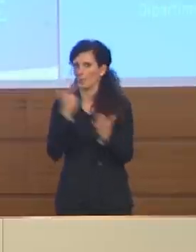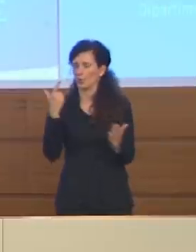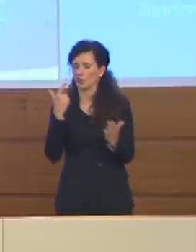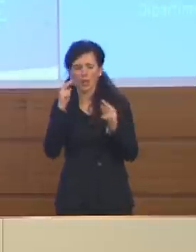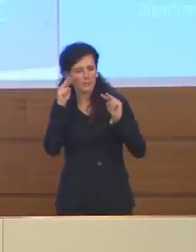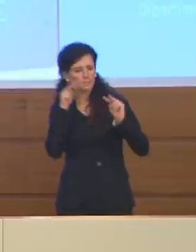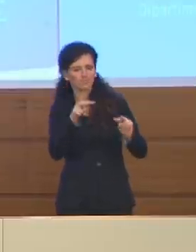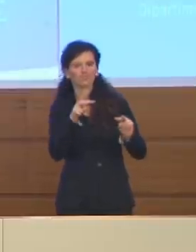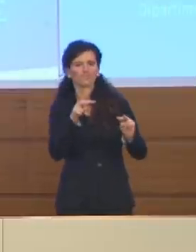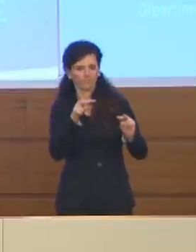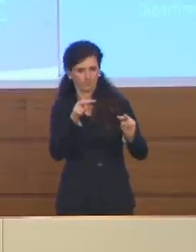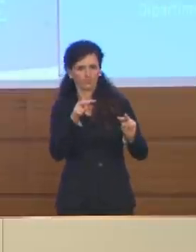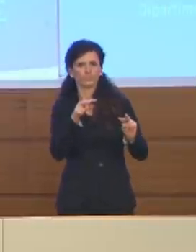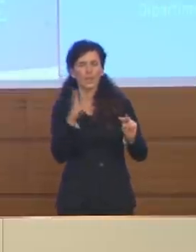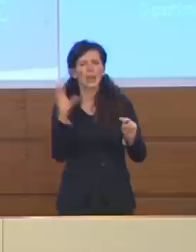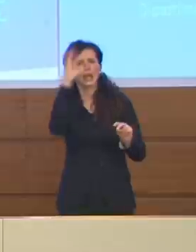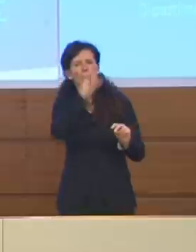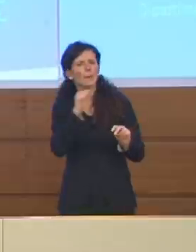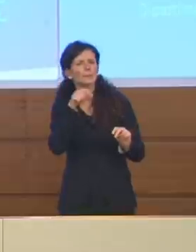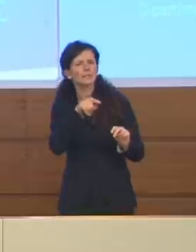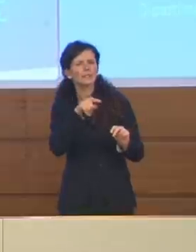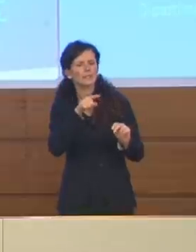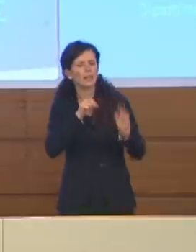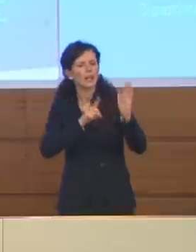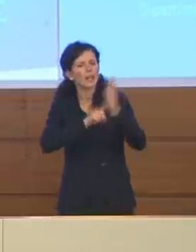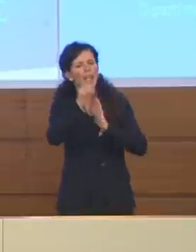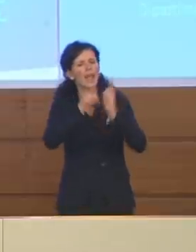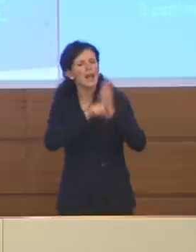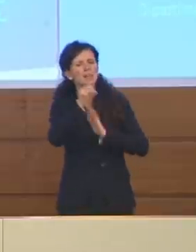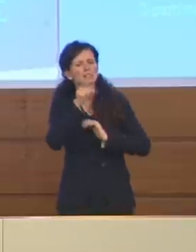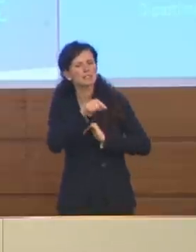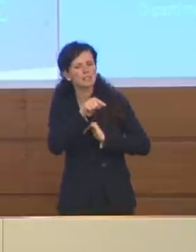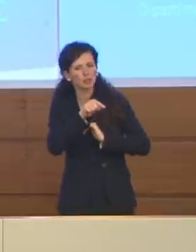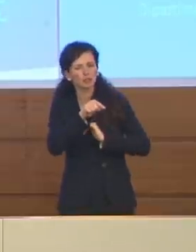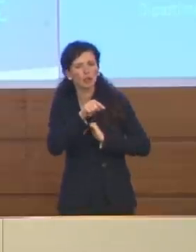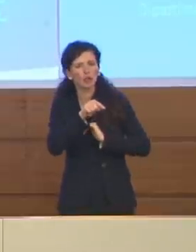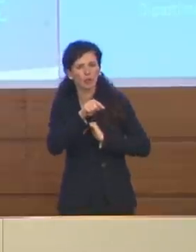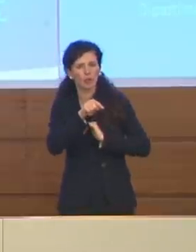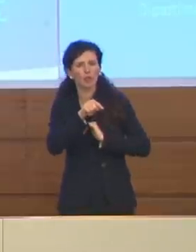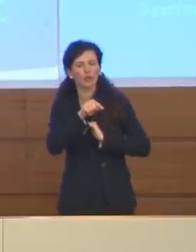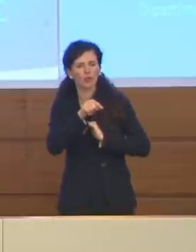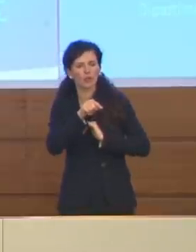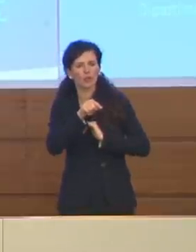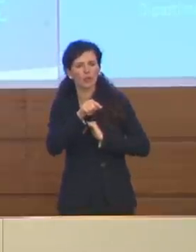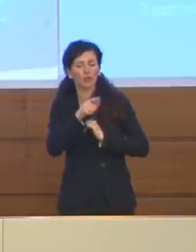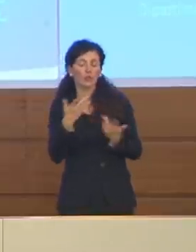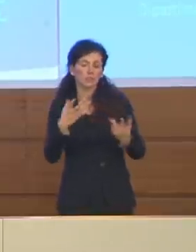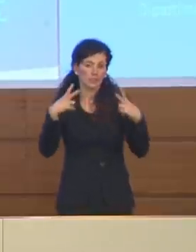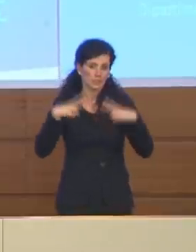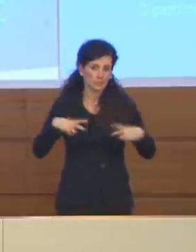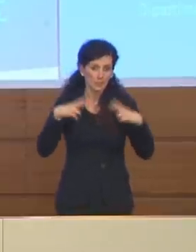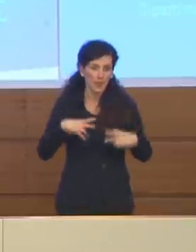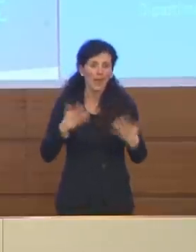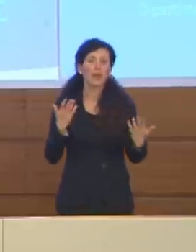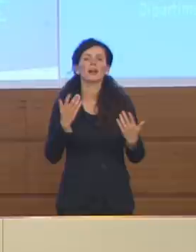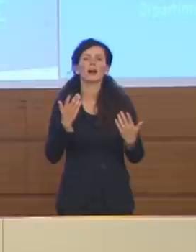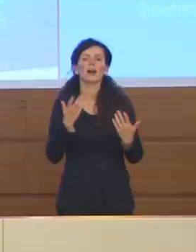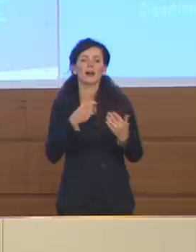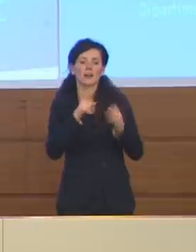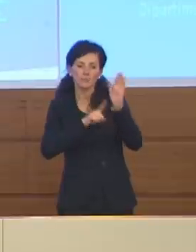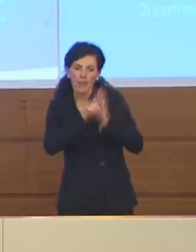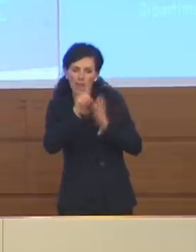l'esito auspicabilmente la mancanza di esito oppure minimi